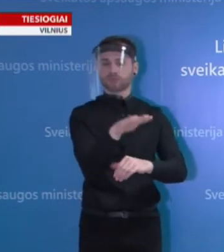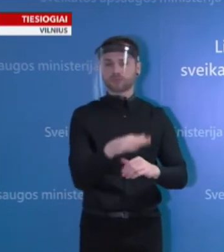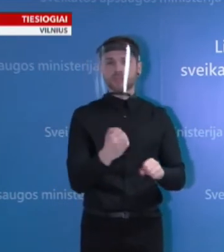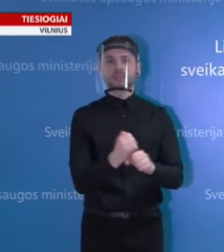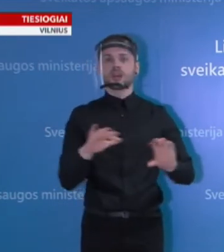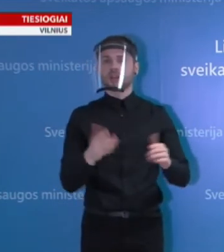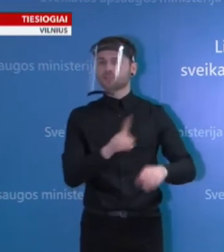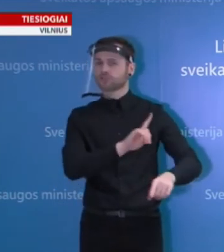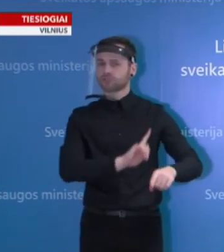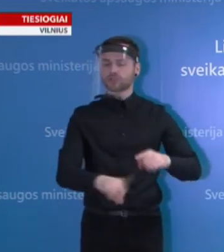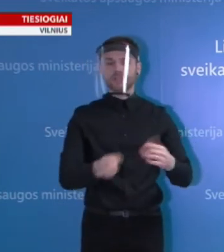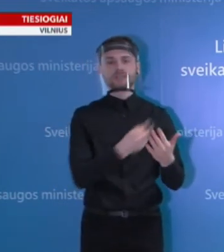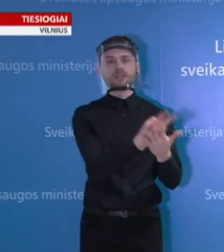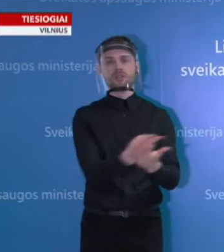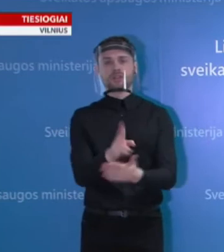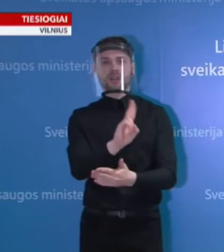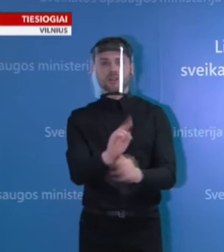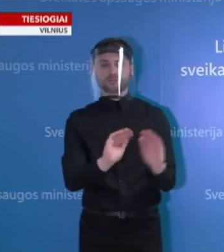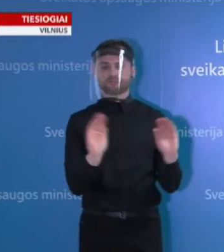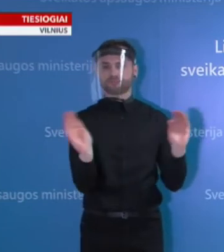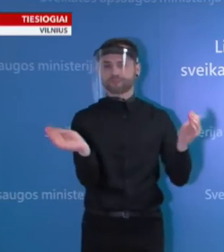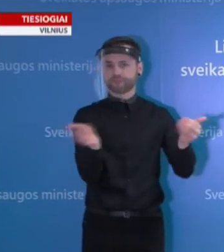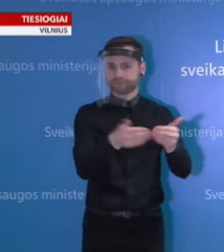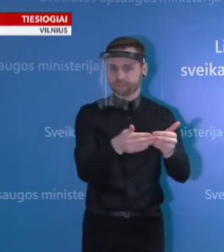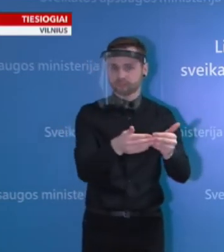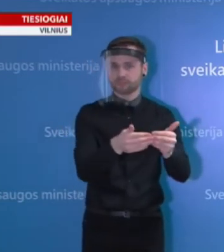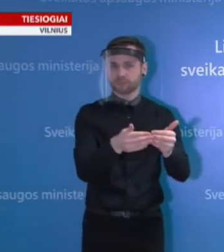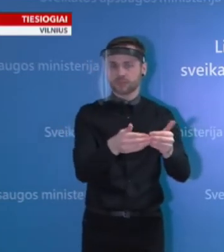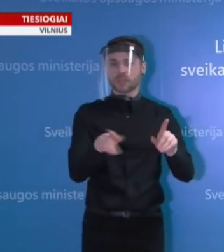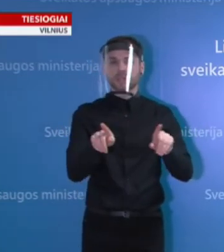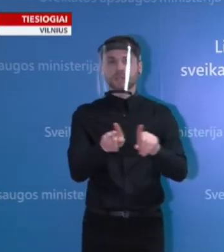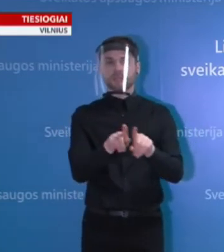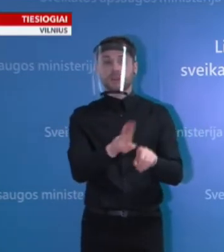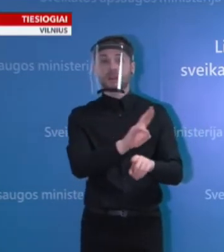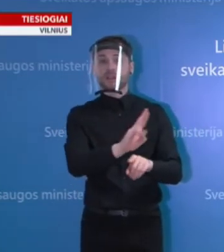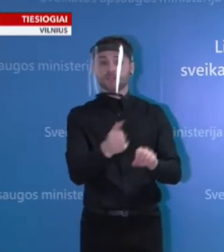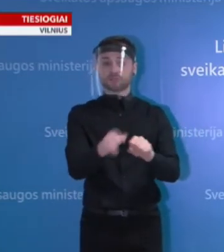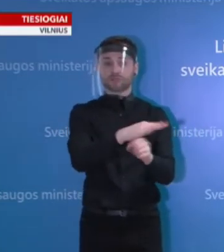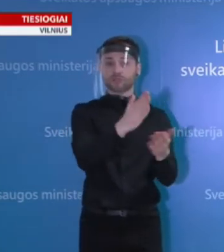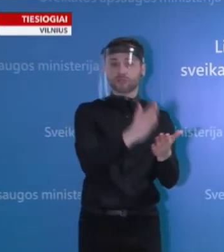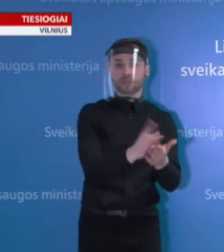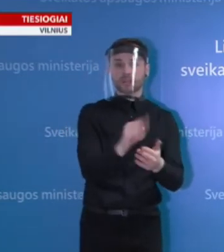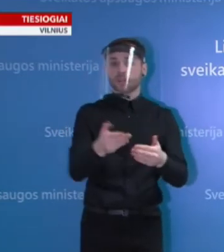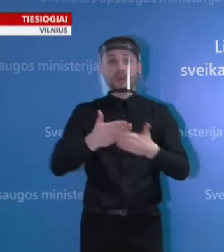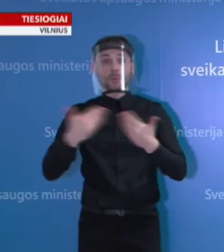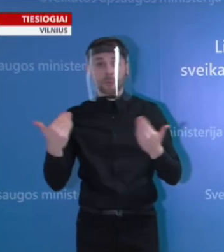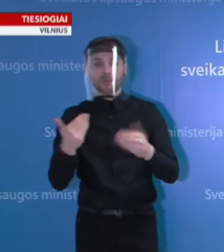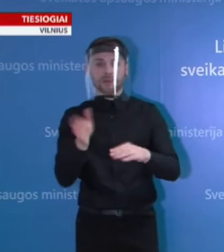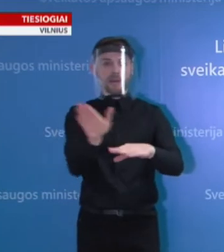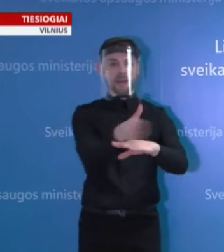izoliuoti, nedelsiant izoliuoti pacientus, atskirti jų COVID teigiamus nuo neigiamų ir juos atskirai